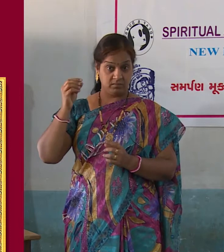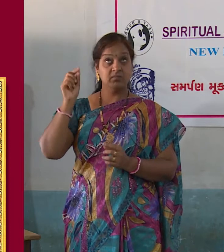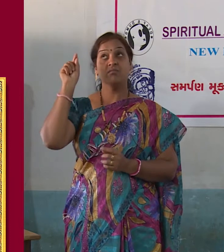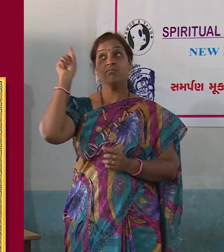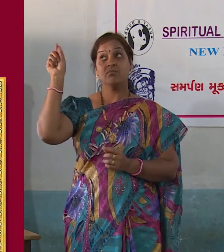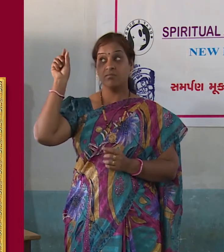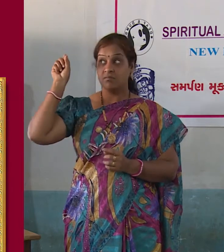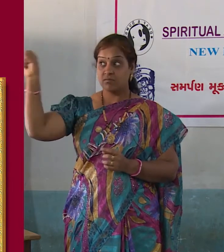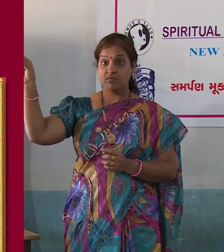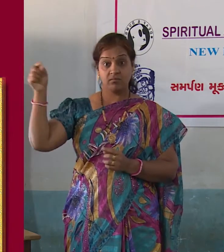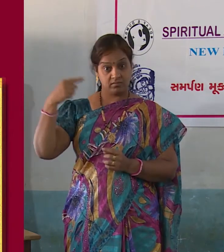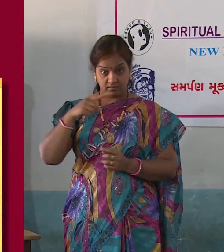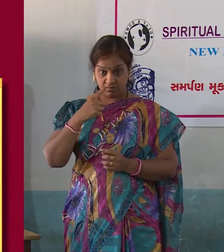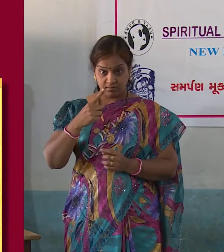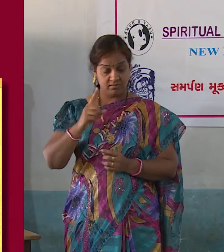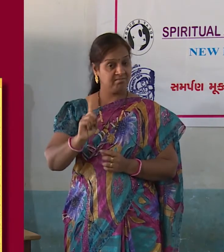नहीं, बोलेगी।